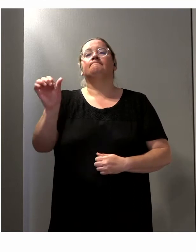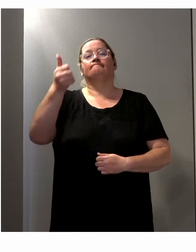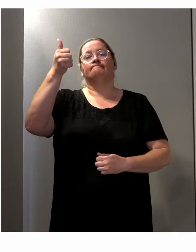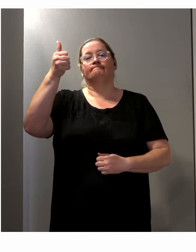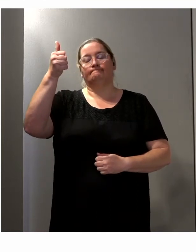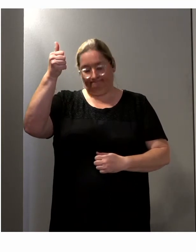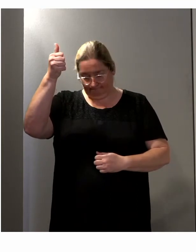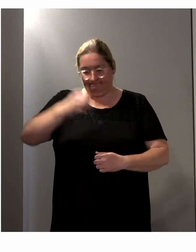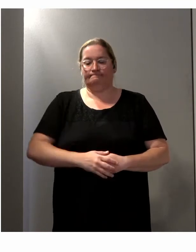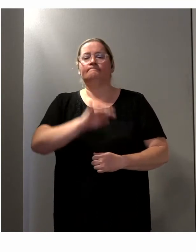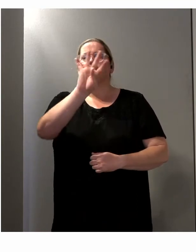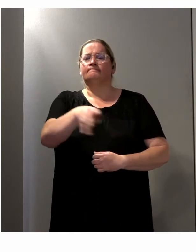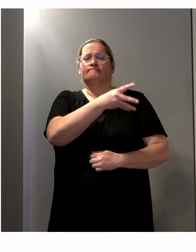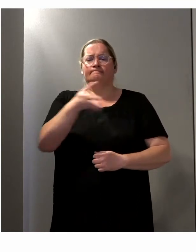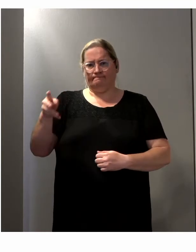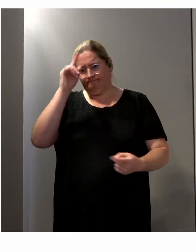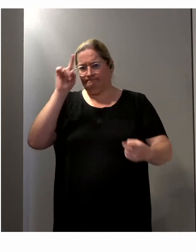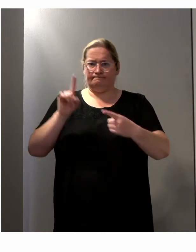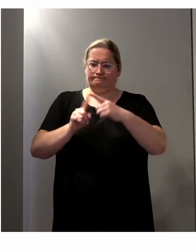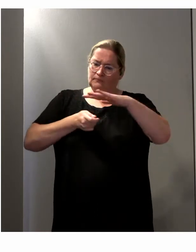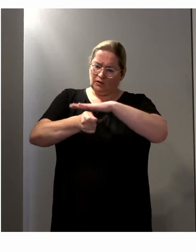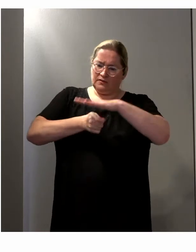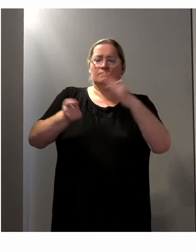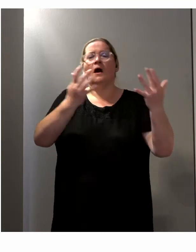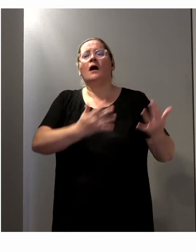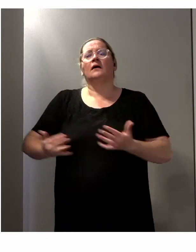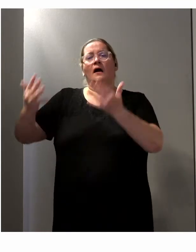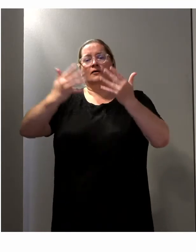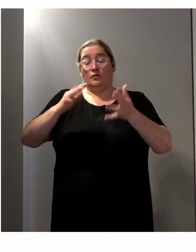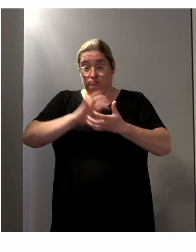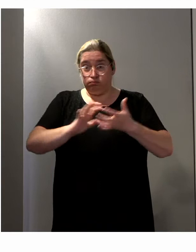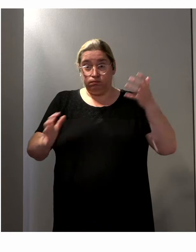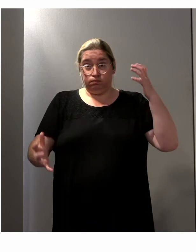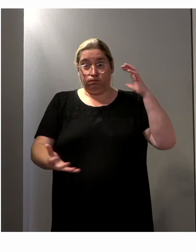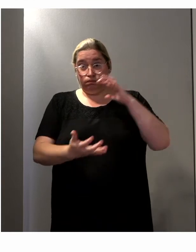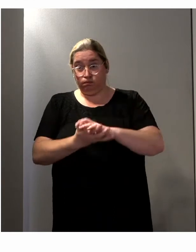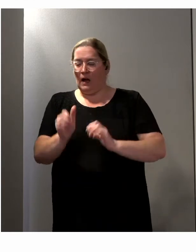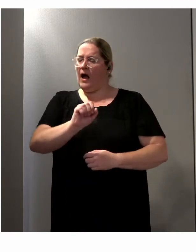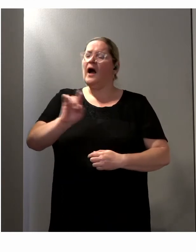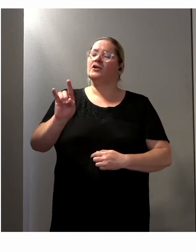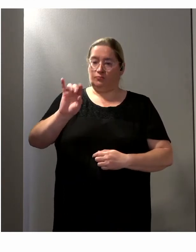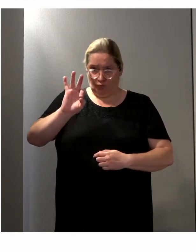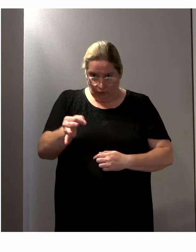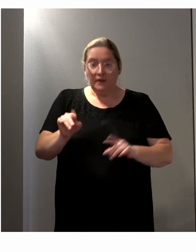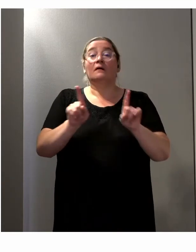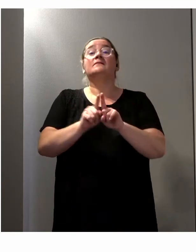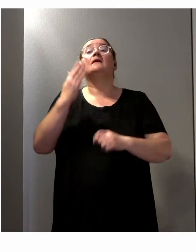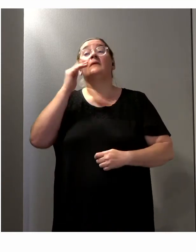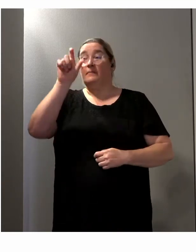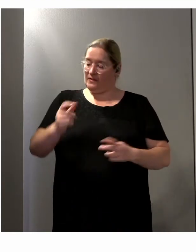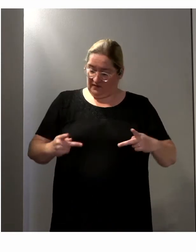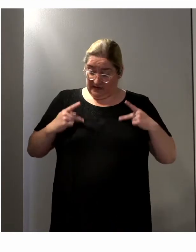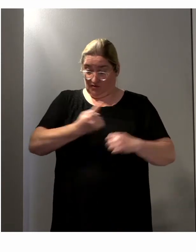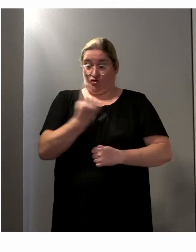Premièrement, le barème des prestations de solidarité est extrêmement complexe parce qu'il compte évidemment l'AAH, mais lorsque la personne handicapée ne vit pas seule